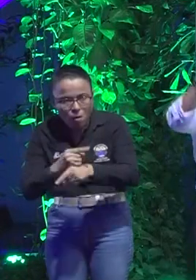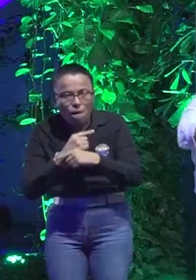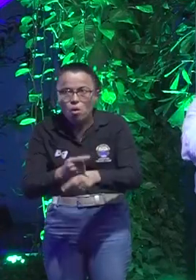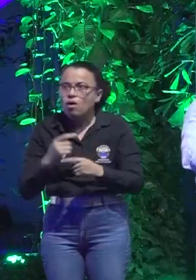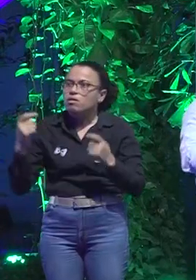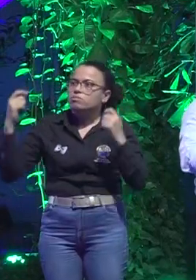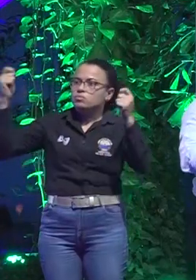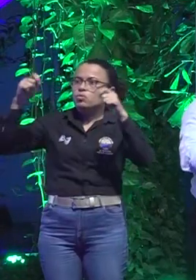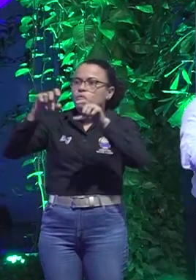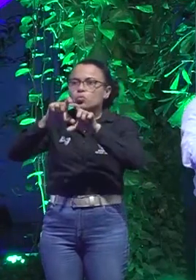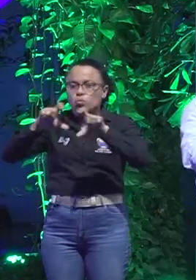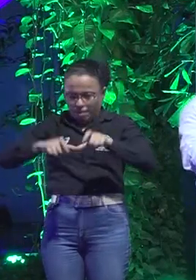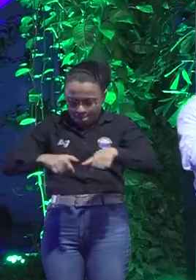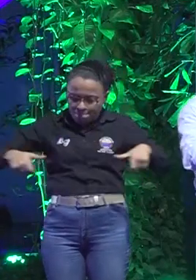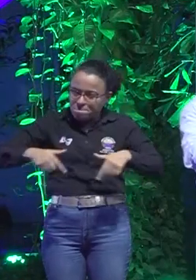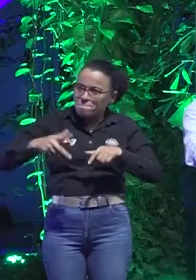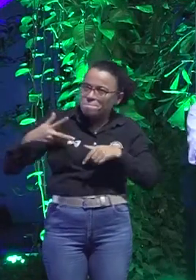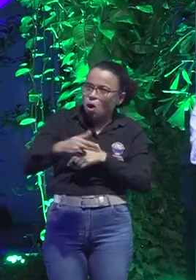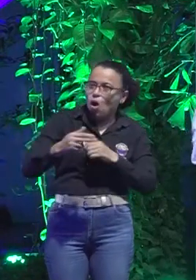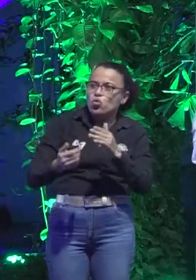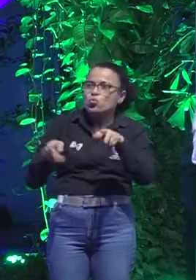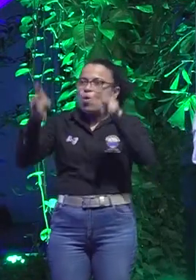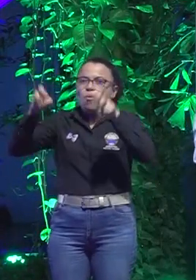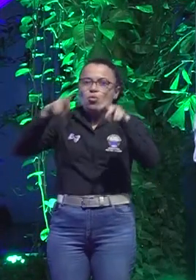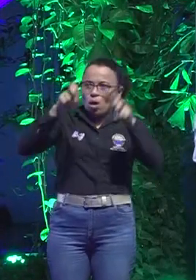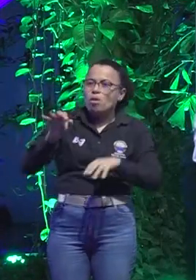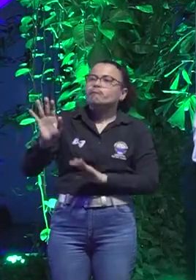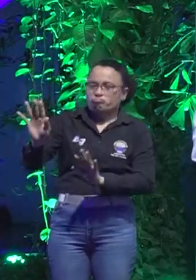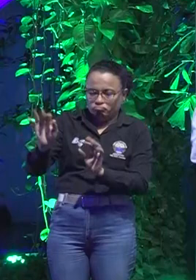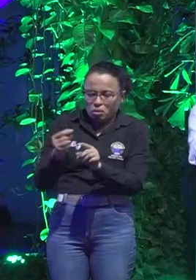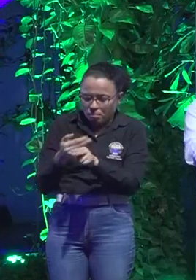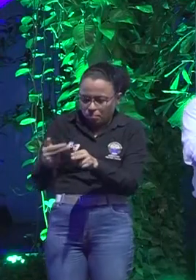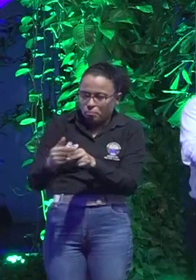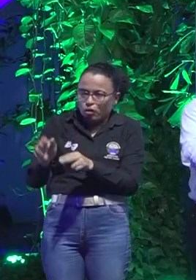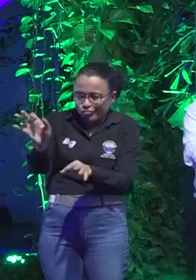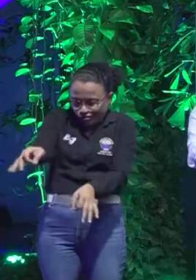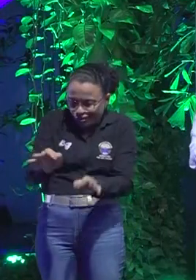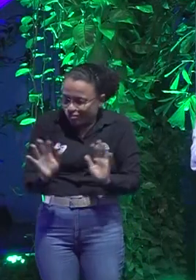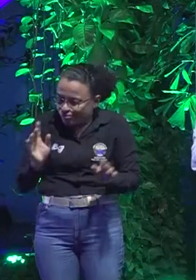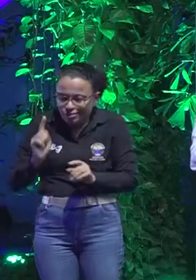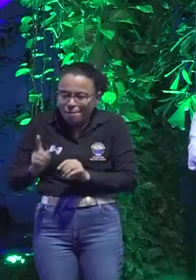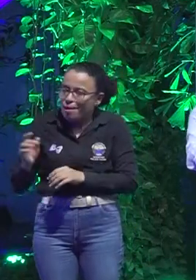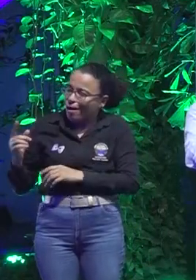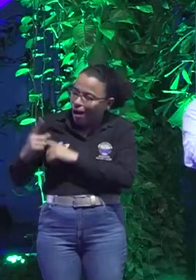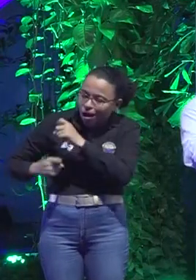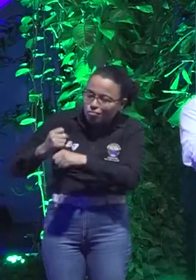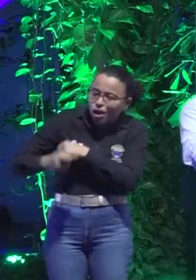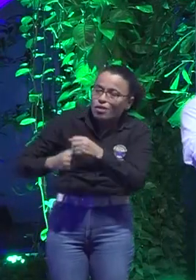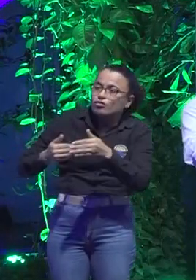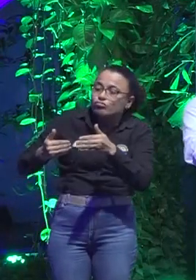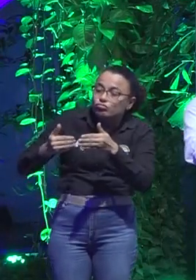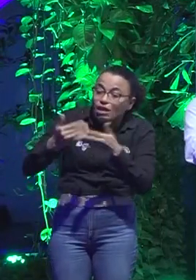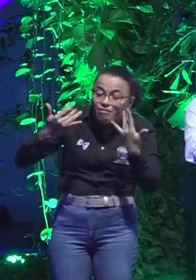salud de Gaira ahí está abandonado. Pero seguramente ahorita, no soy profeta, ya lo hemos vivido en 12 años, mucho tiempo.